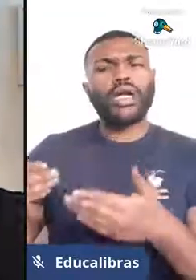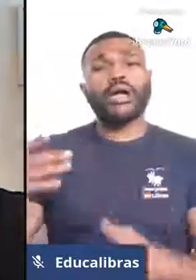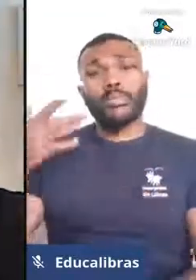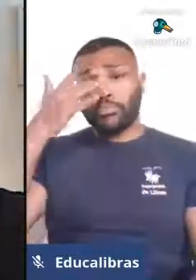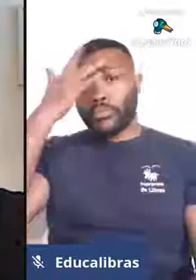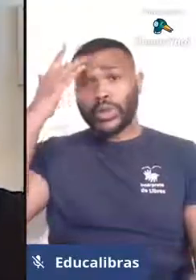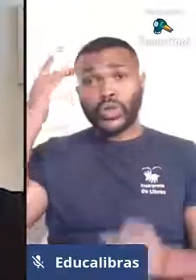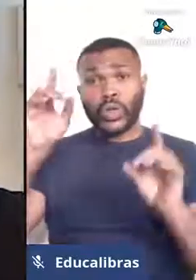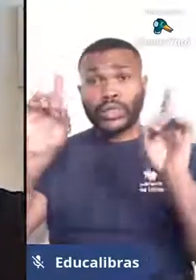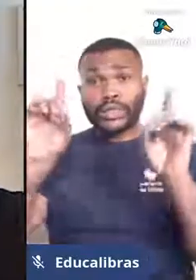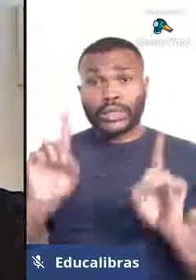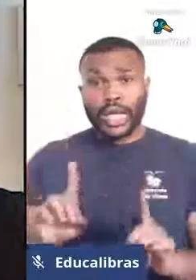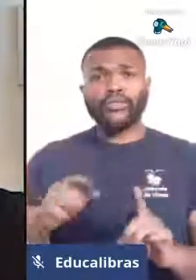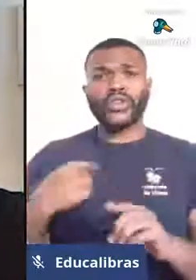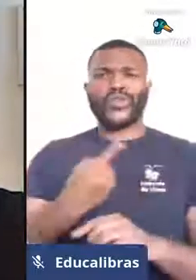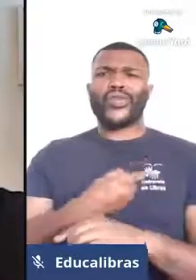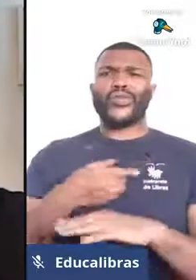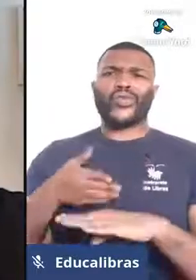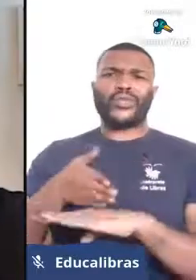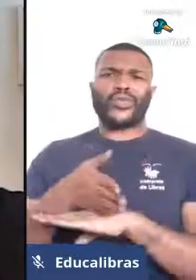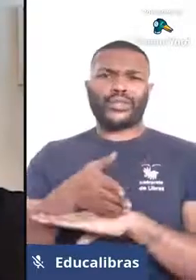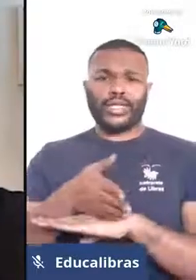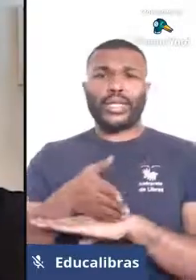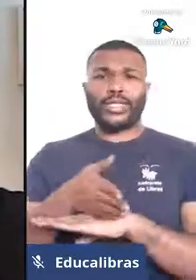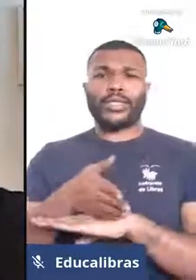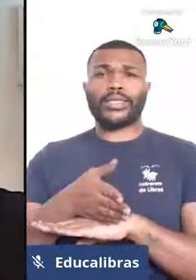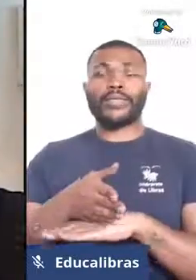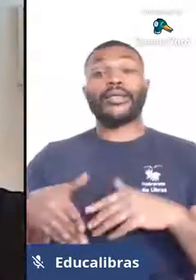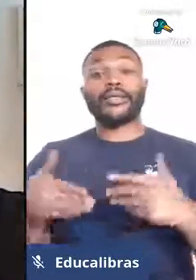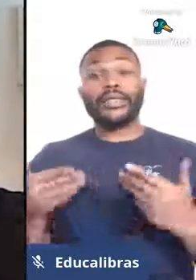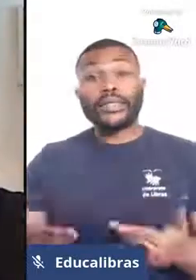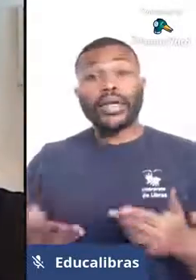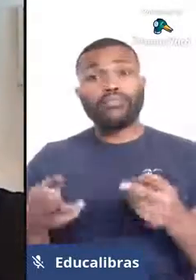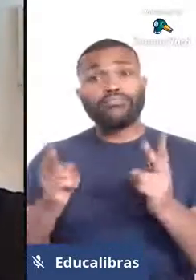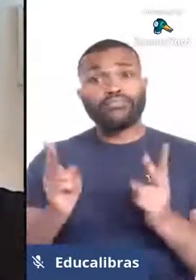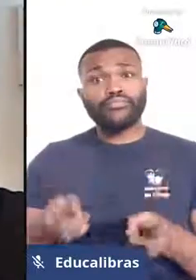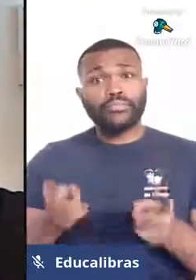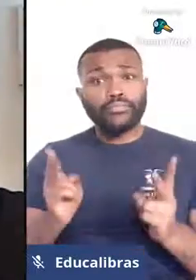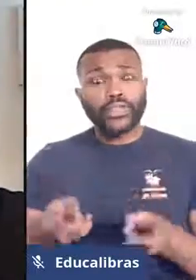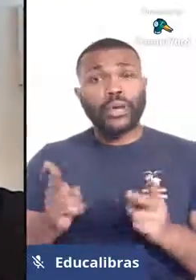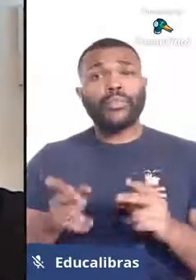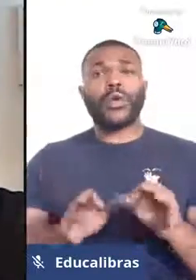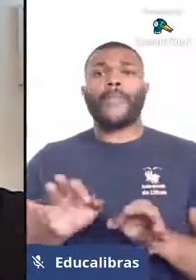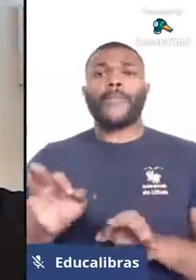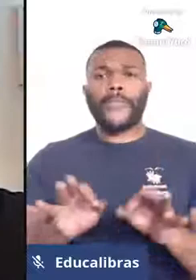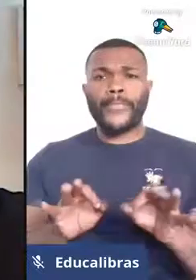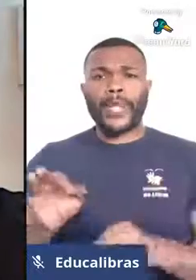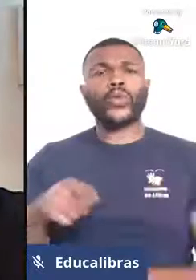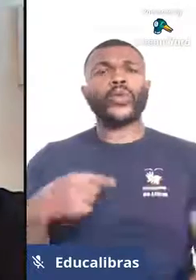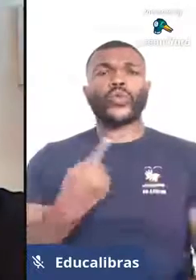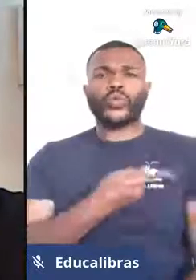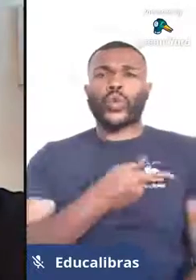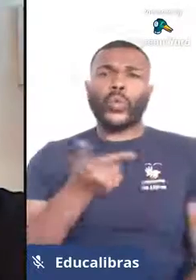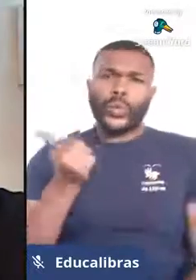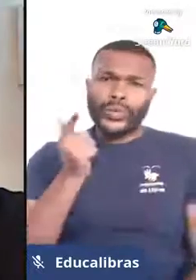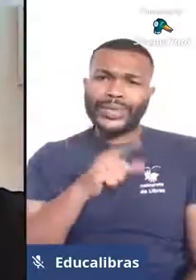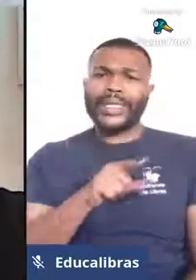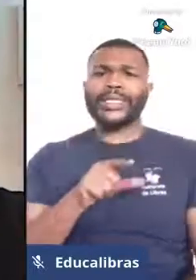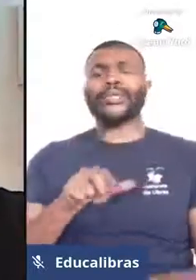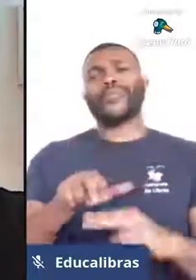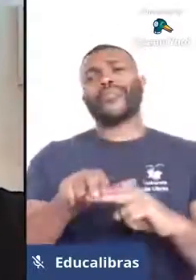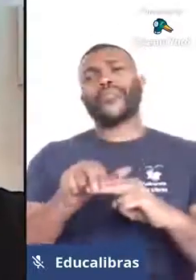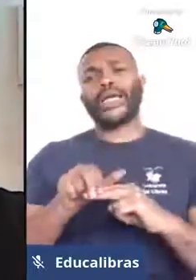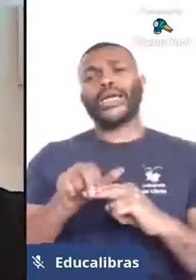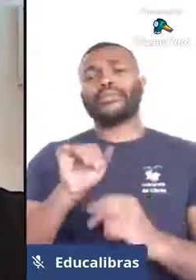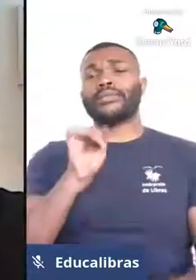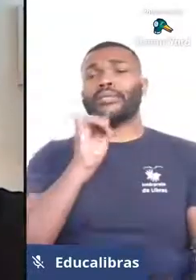nós entramos, ou seja, em todos os níveis, em todos os planos que a gente consegue, porque a questão